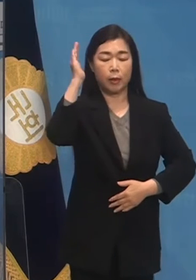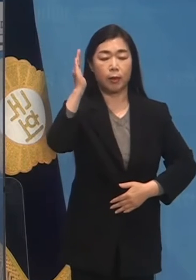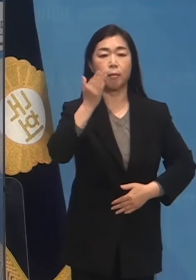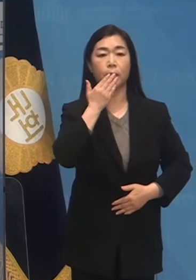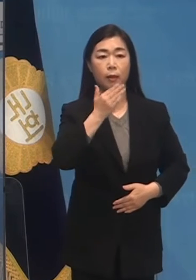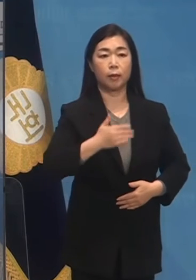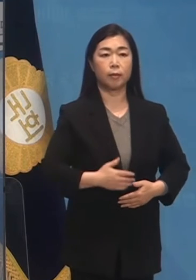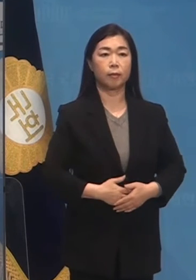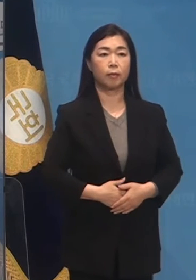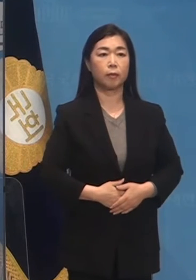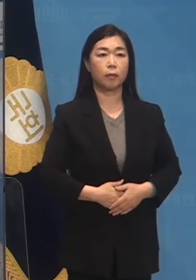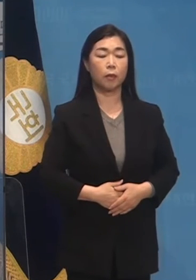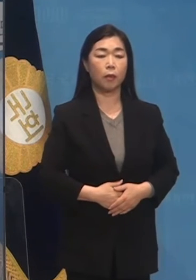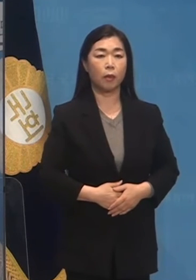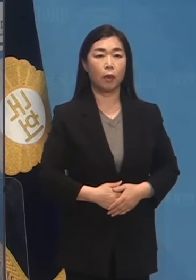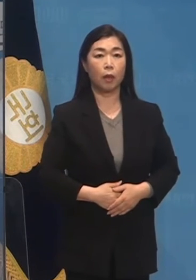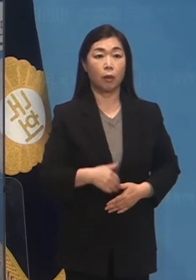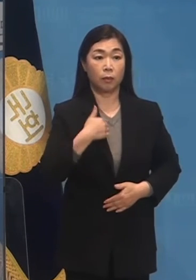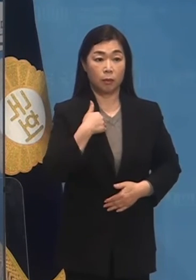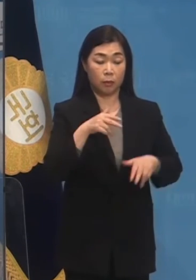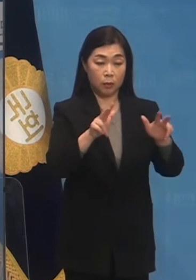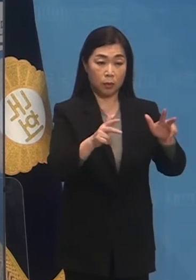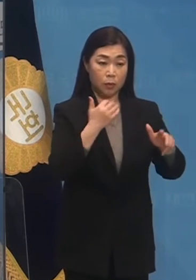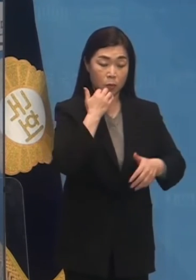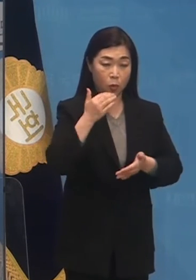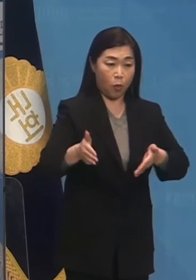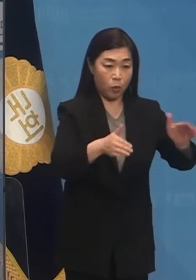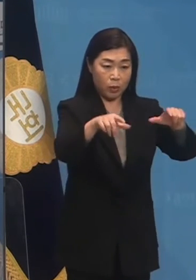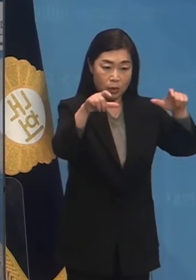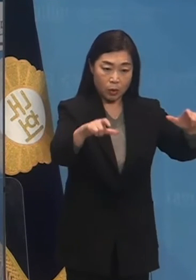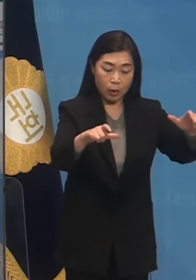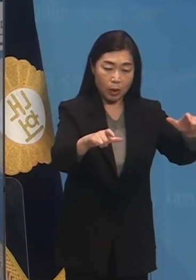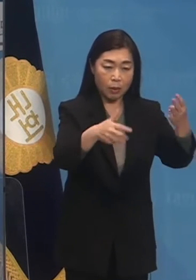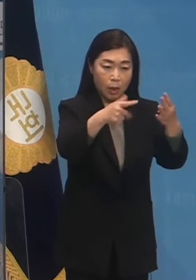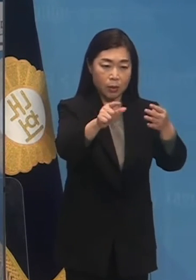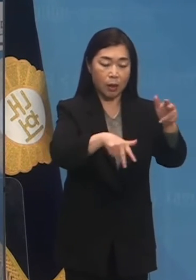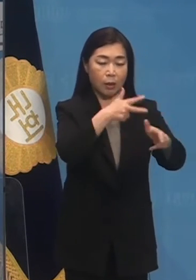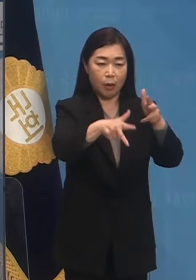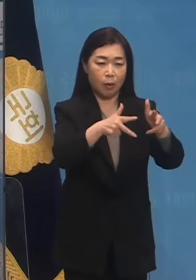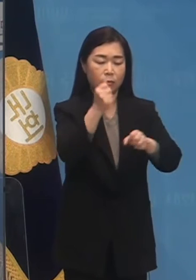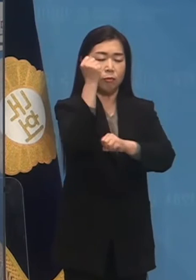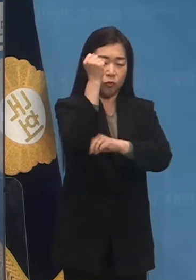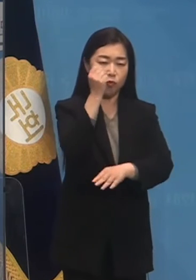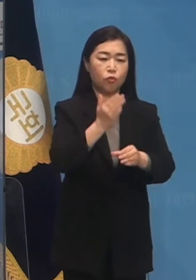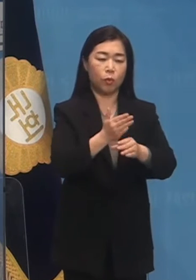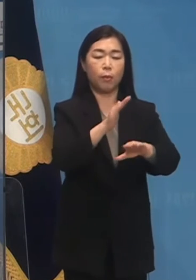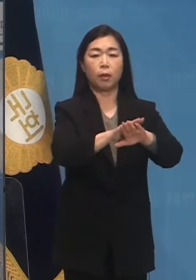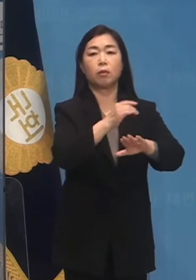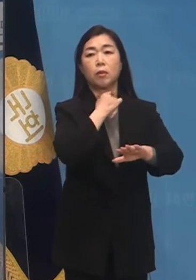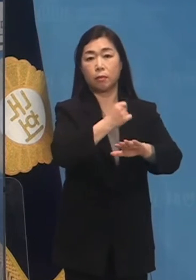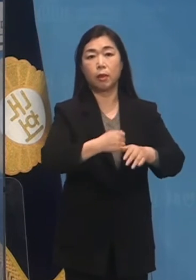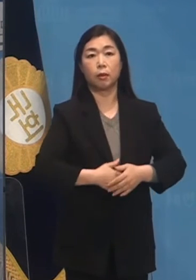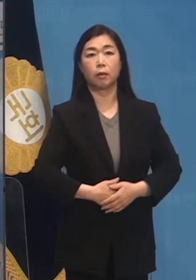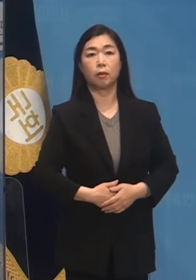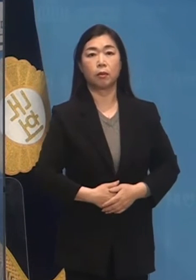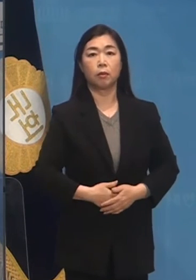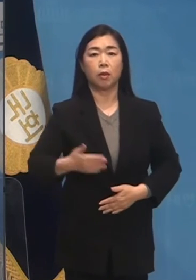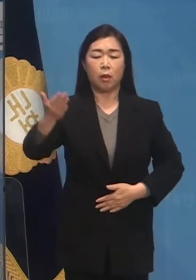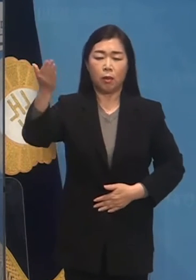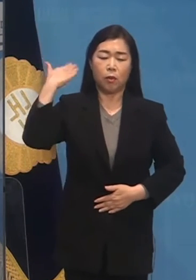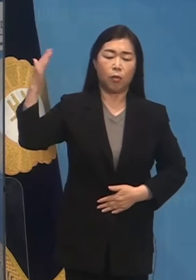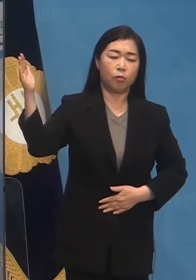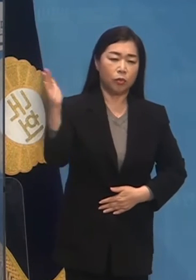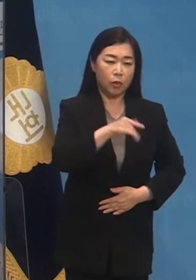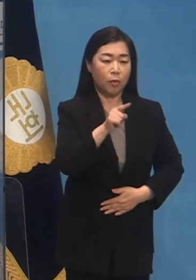있습니다. 저는 이 지역을 대한민국 4차 혁명의 메카로 만들겠습니다. 저는 오래전부터